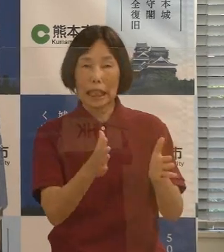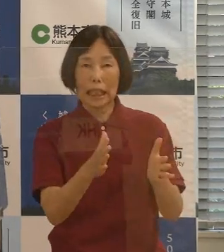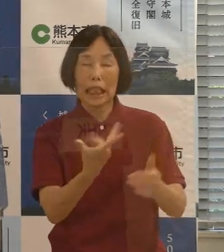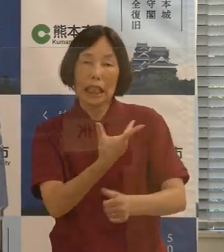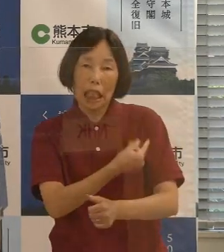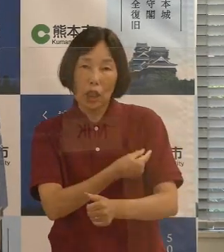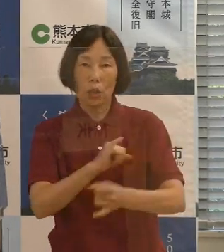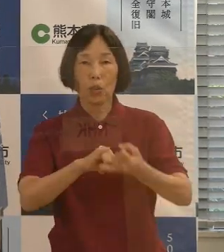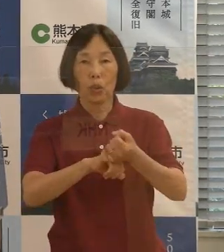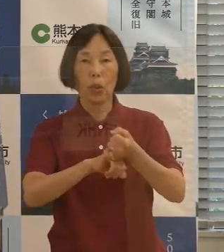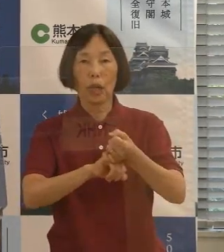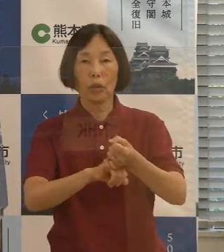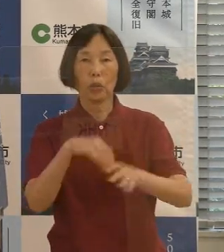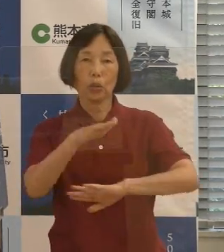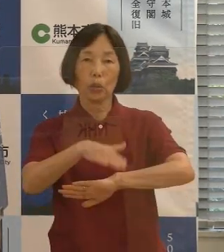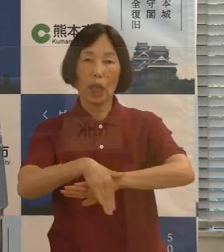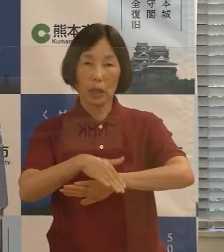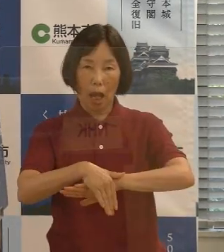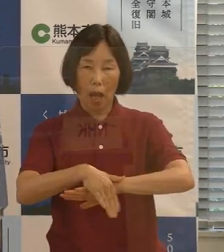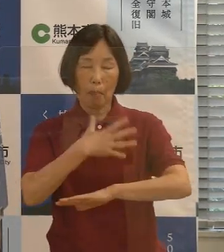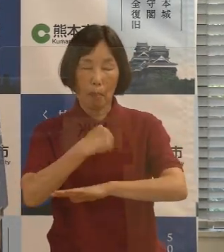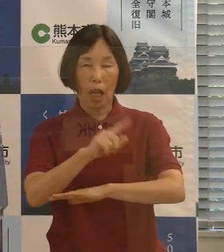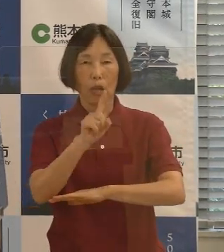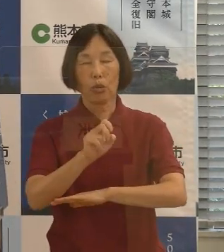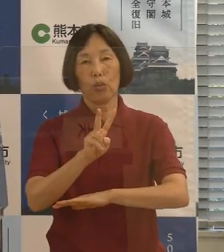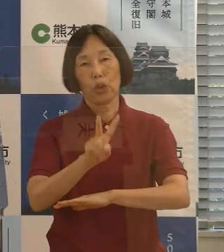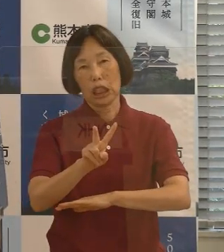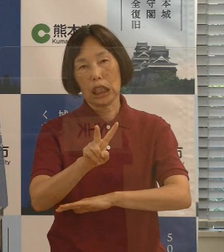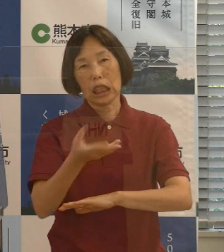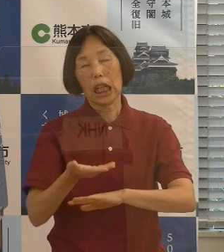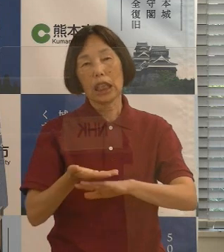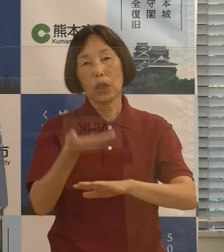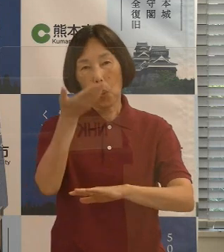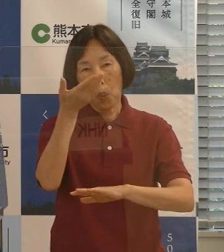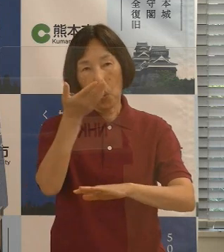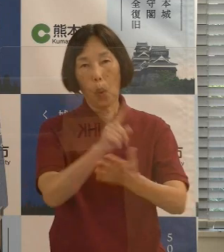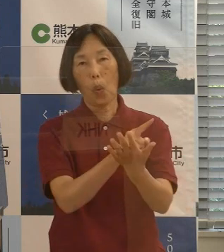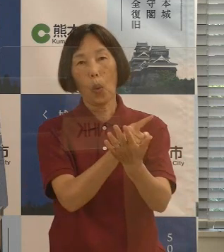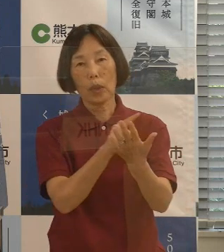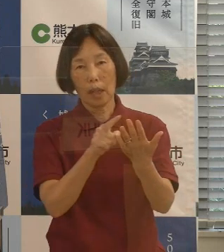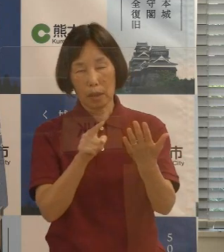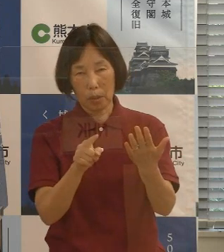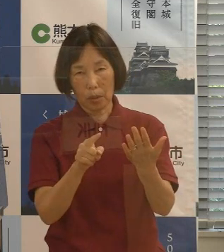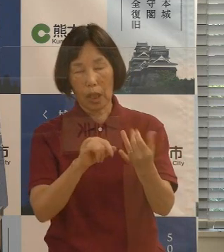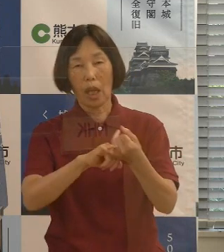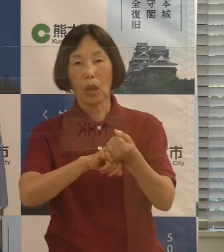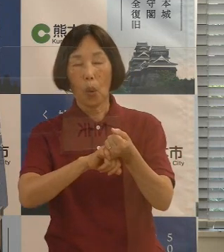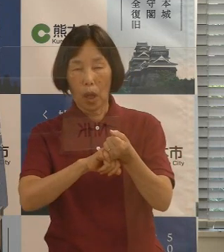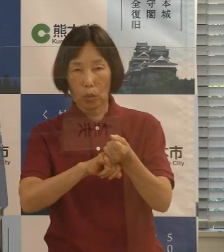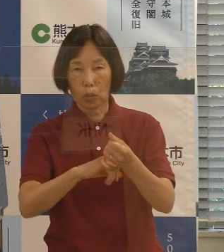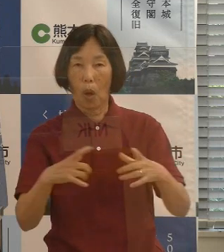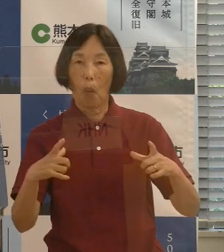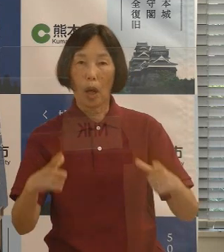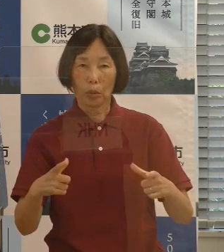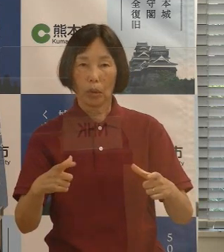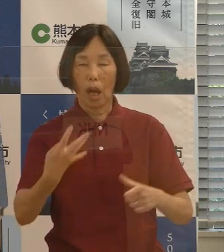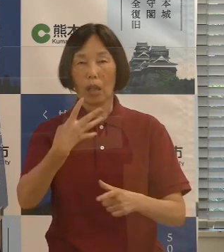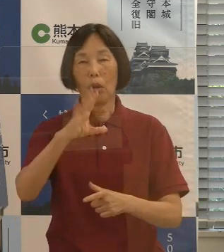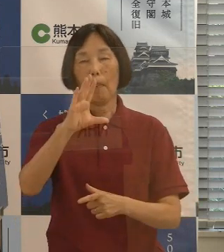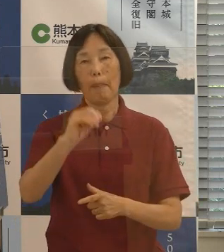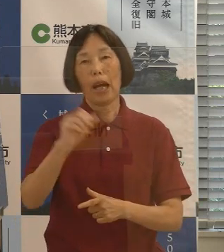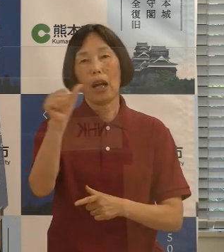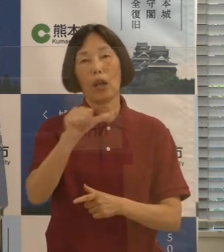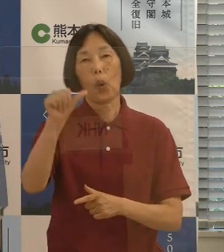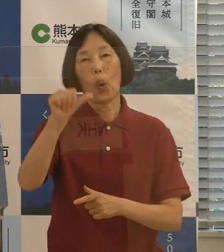を12歳以上の方を対象にですね、予約枠が約4万5千人